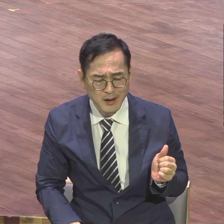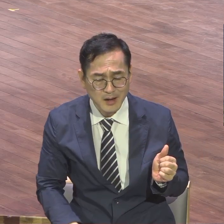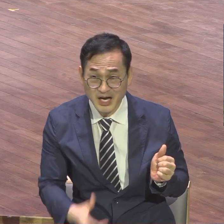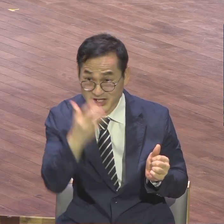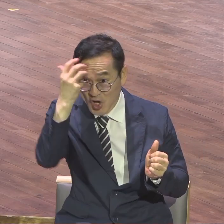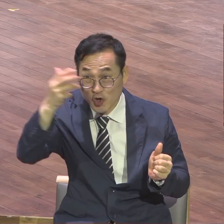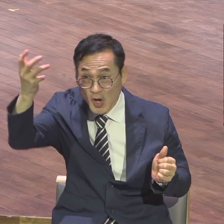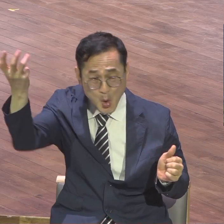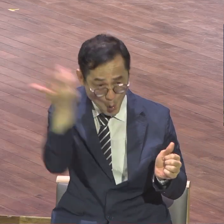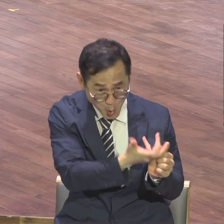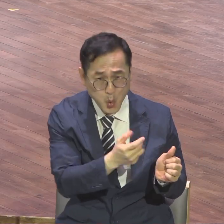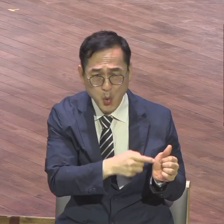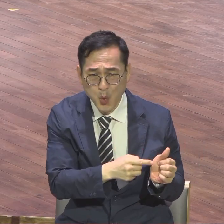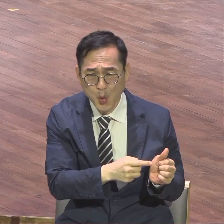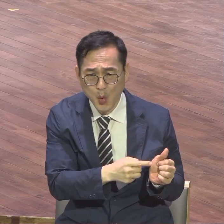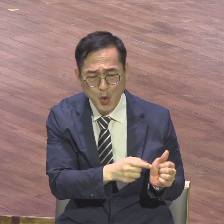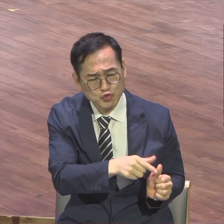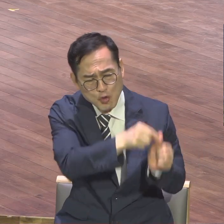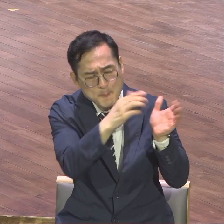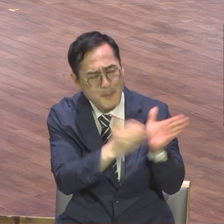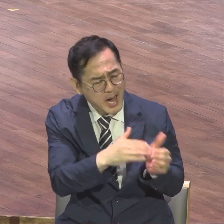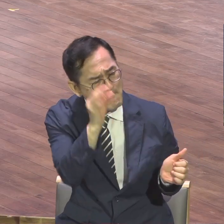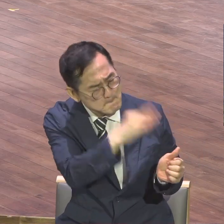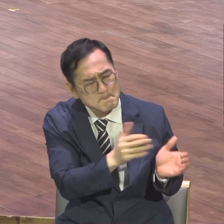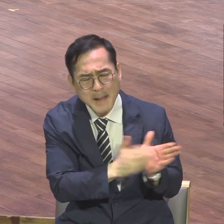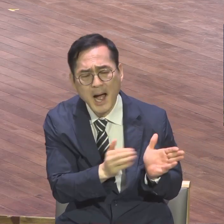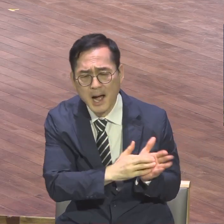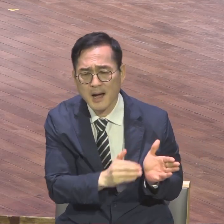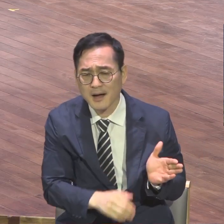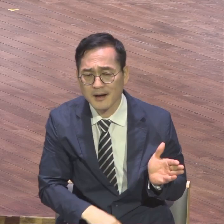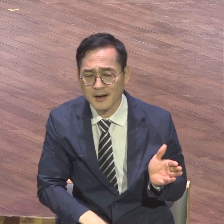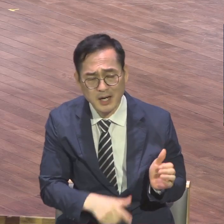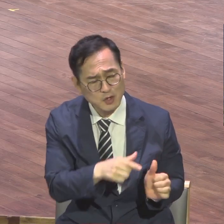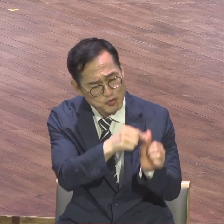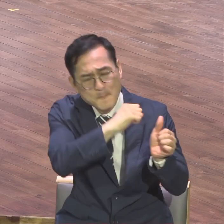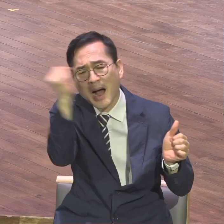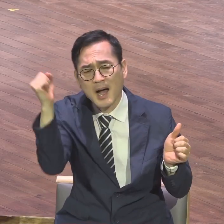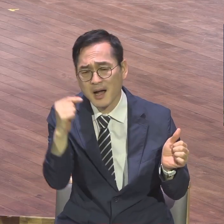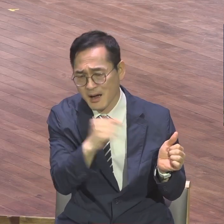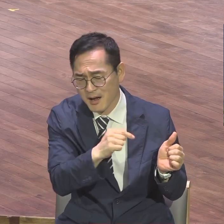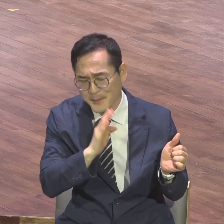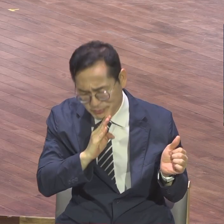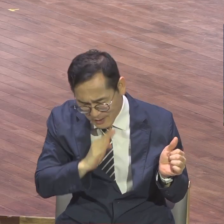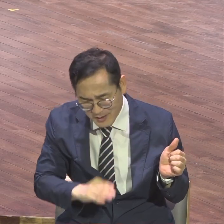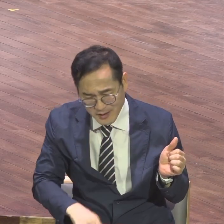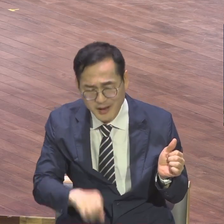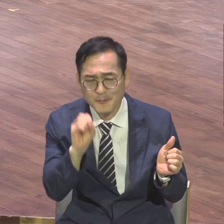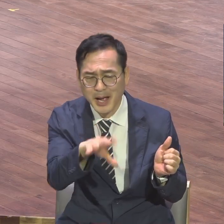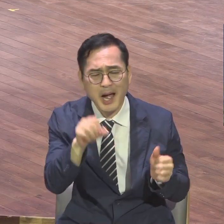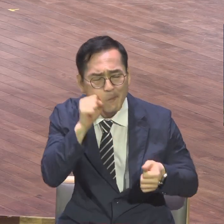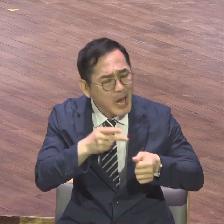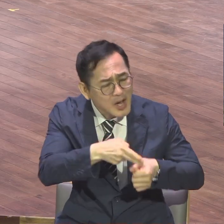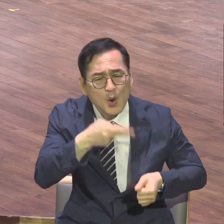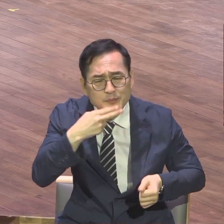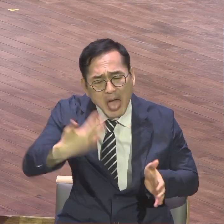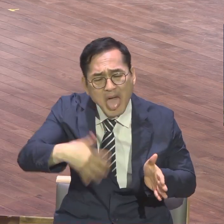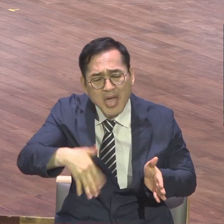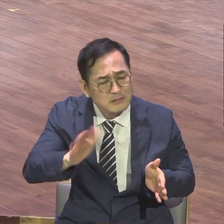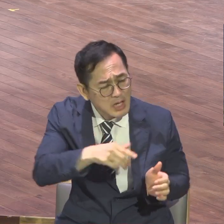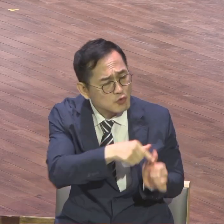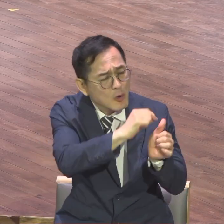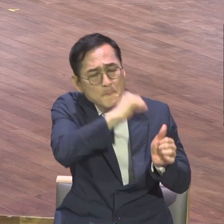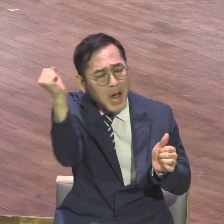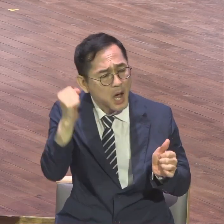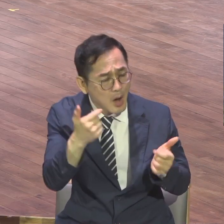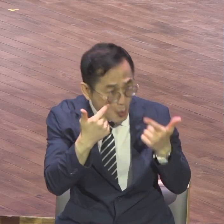성령이 임해서 그의 몸을 부어주심을 보았다. 이방인들 구원받는 거 보았다. 할례도 안 받았는데 구원받는